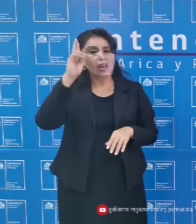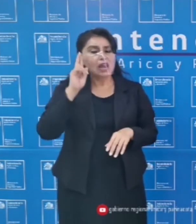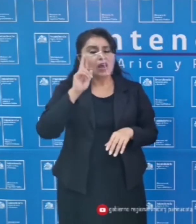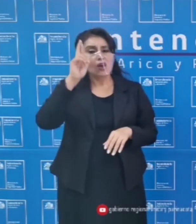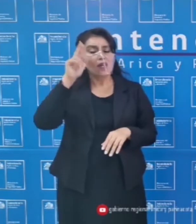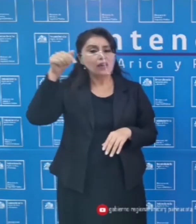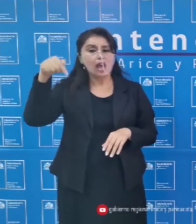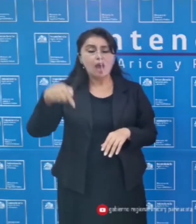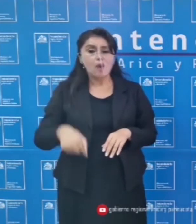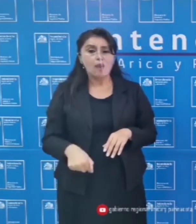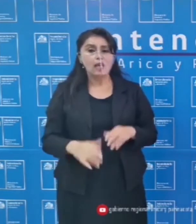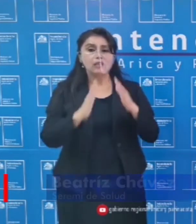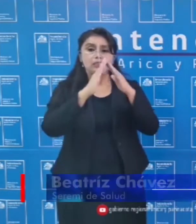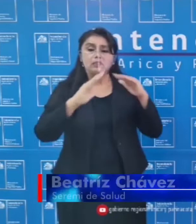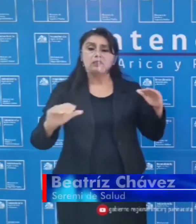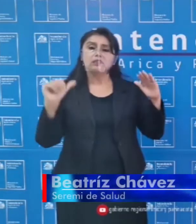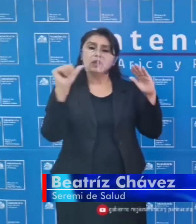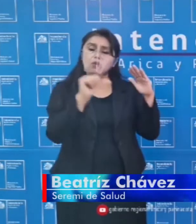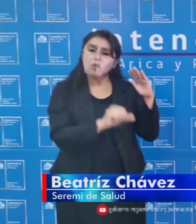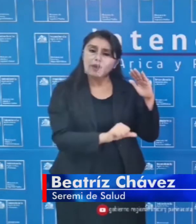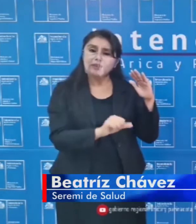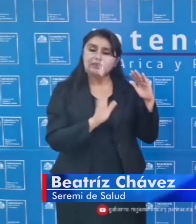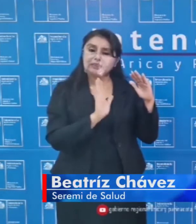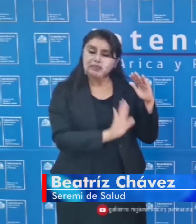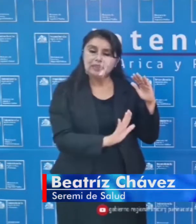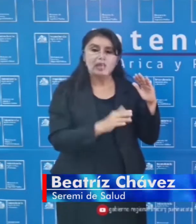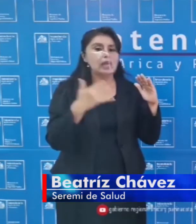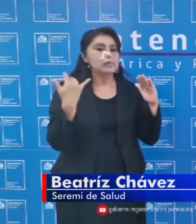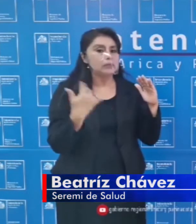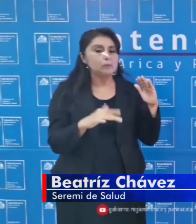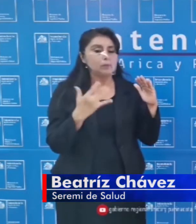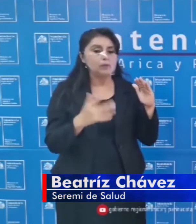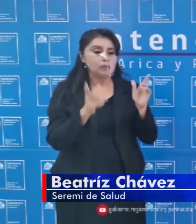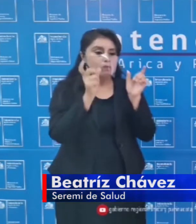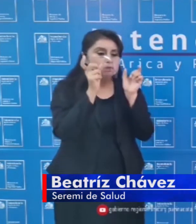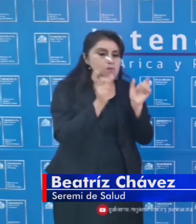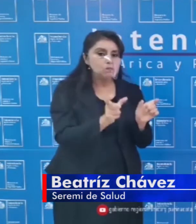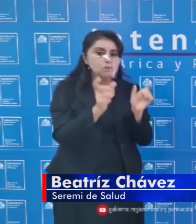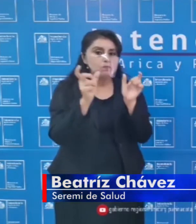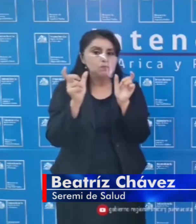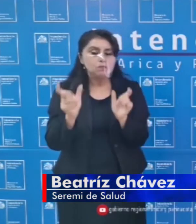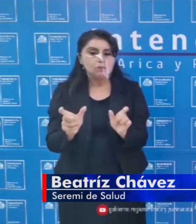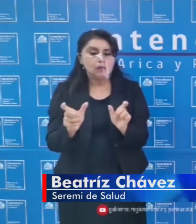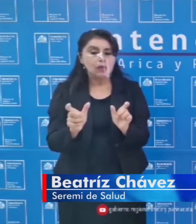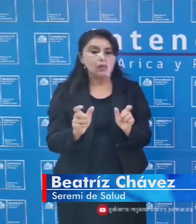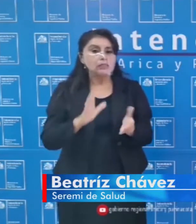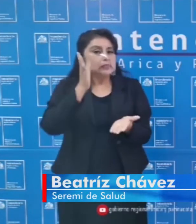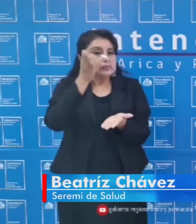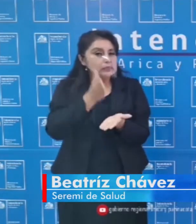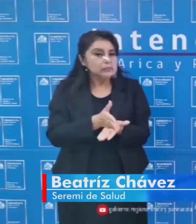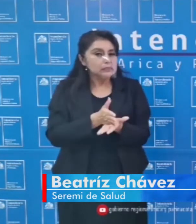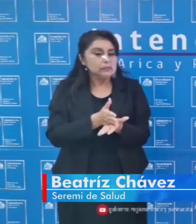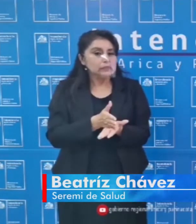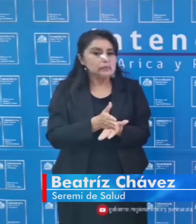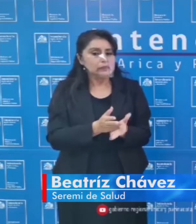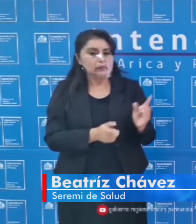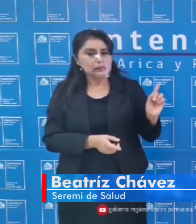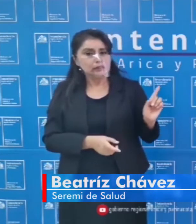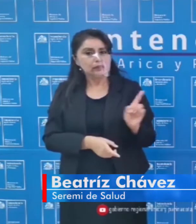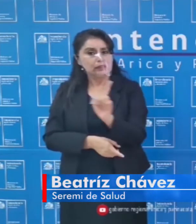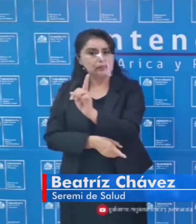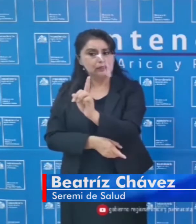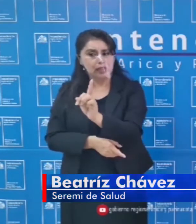importante, saber que tenemos un estricto control y un restringido salida a las